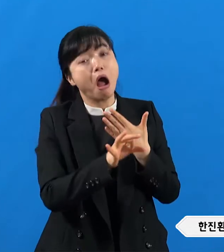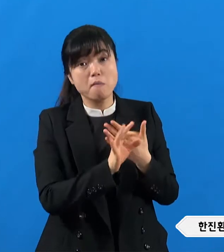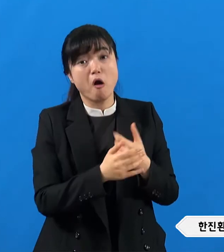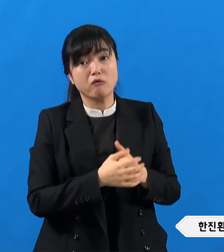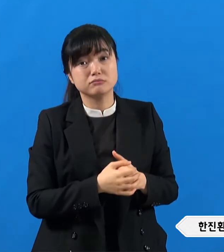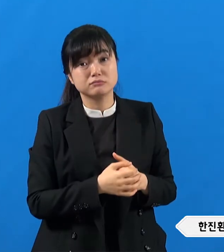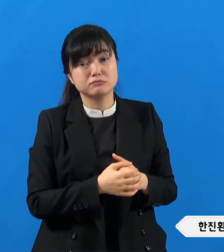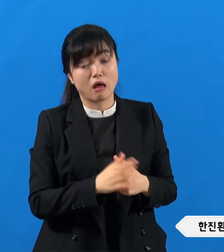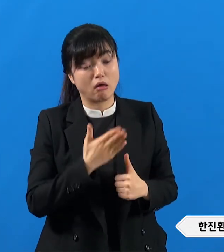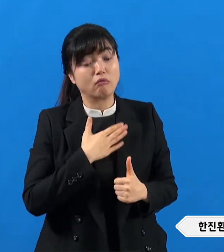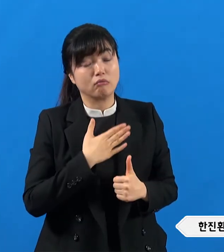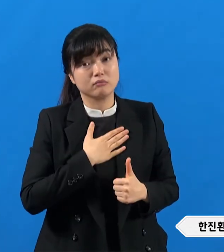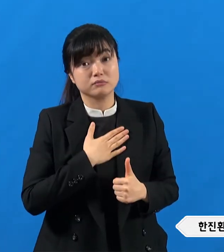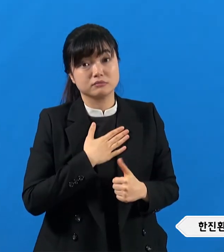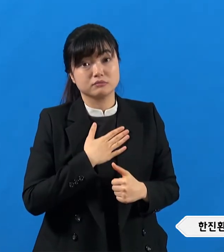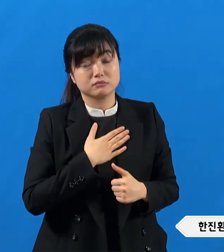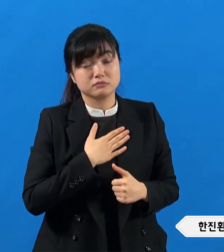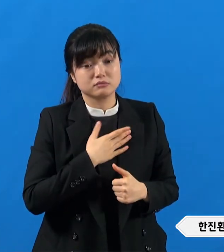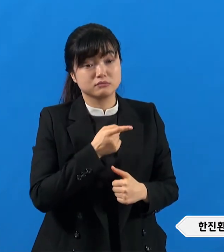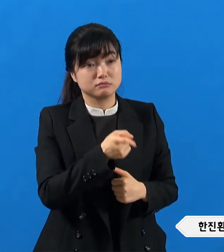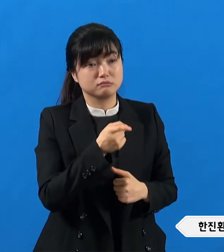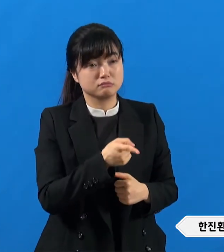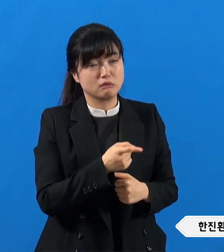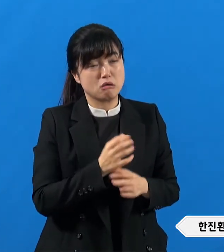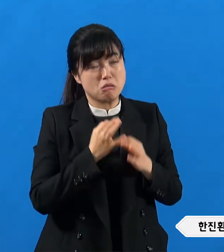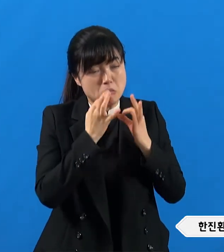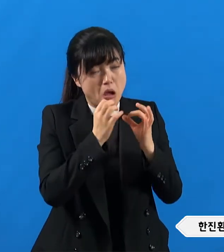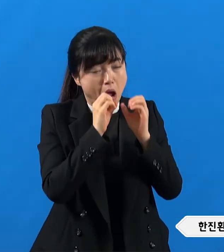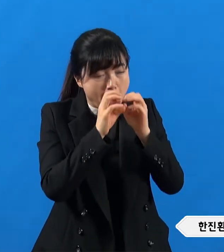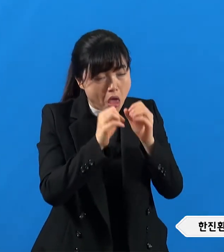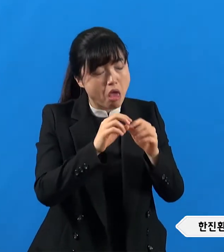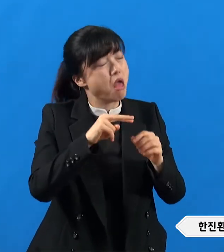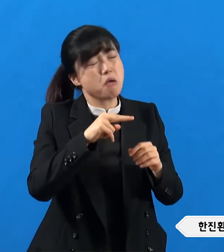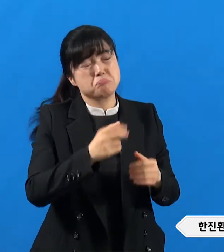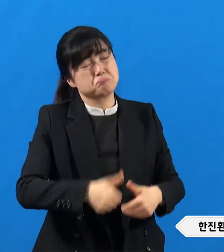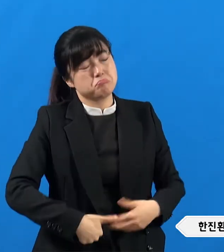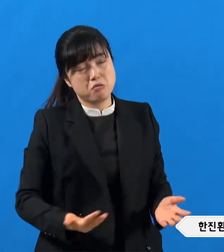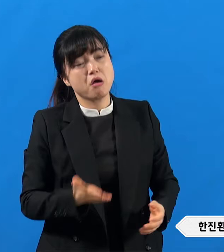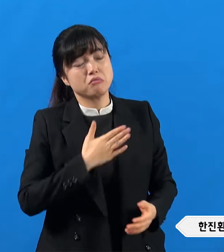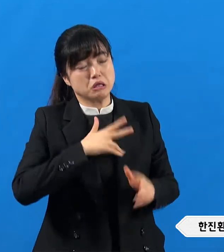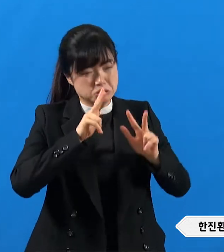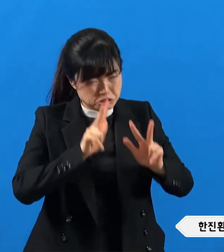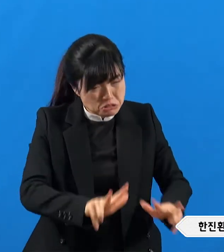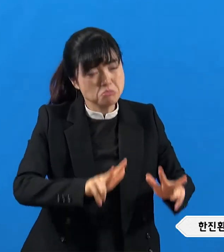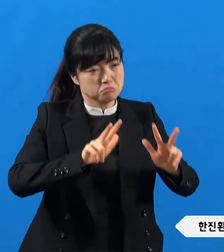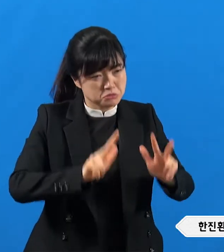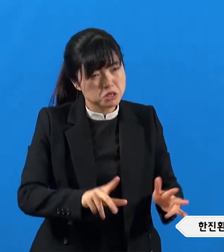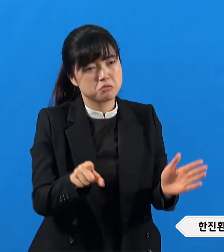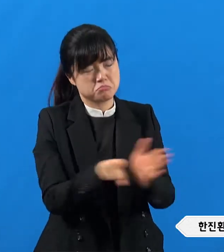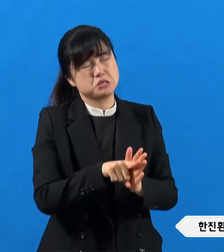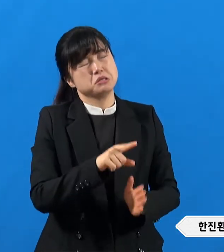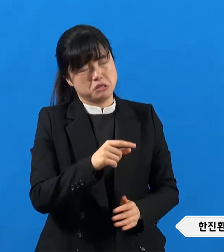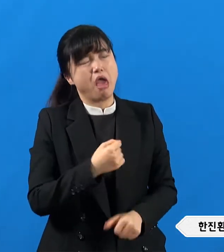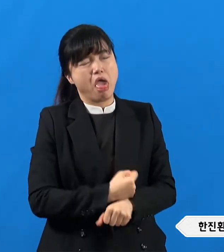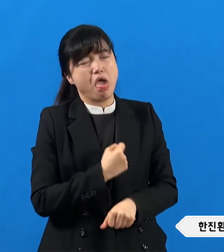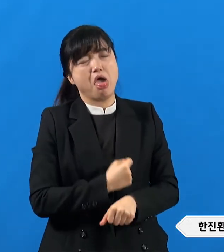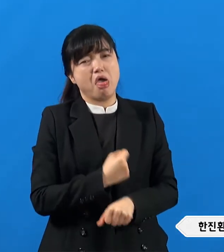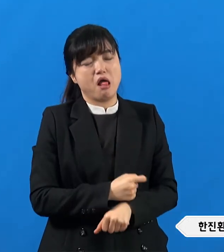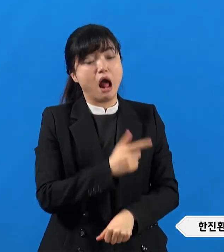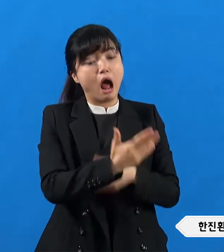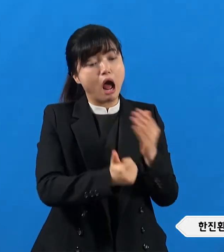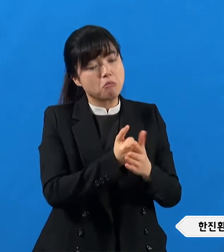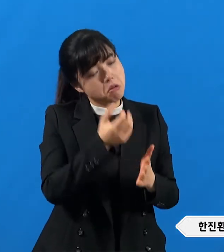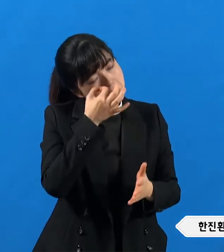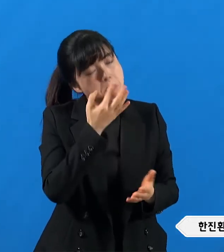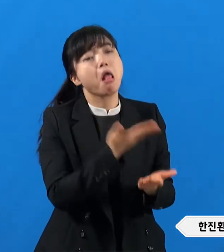하면 내가 당신이 그렇게 힘들게 전도하지 않아도 이 자리에서 당장이라도 믿을 테니까 하나님 한번